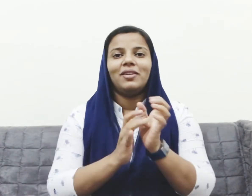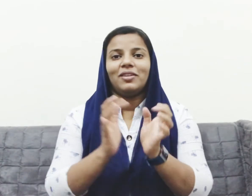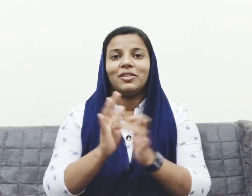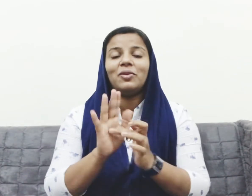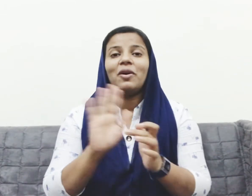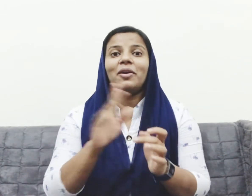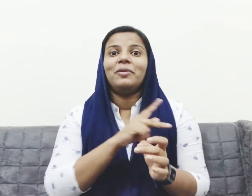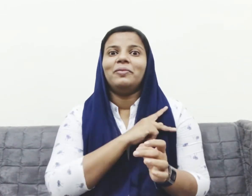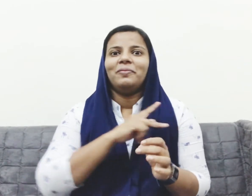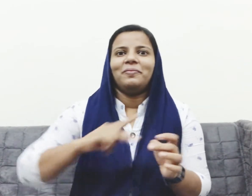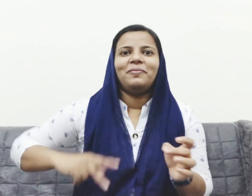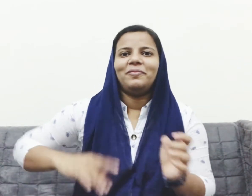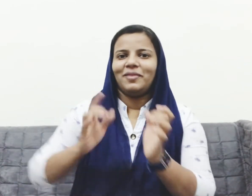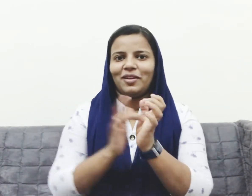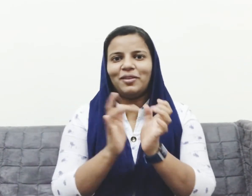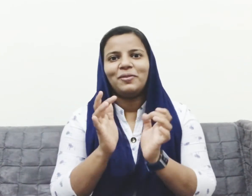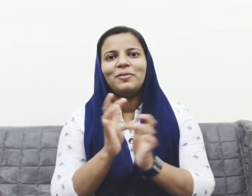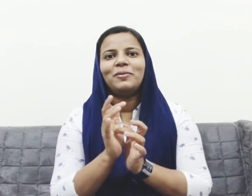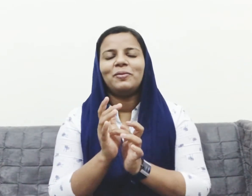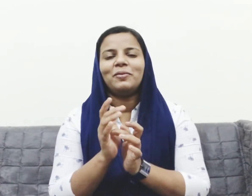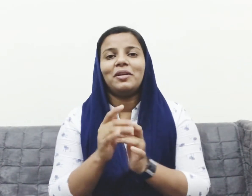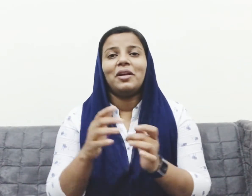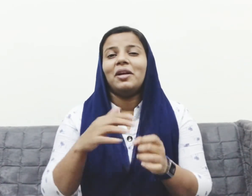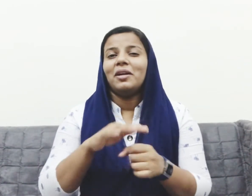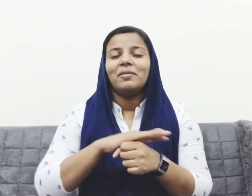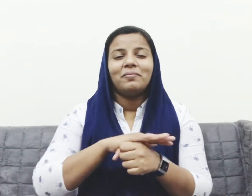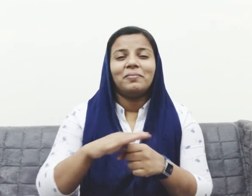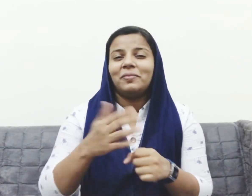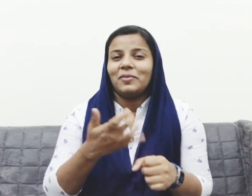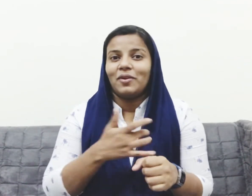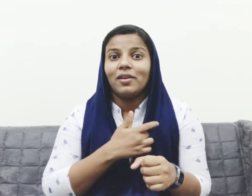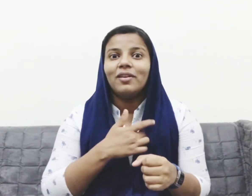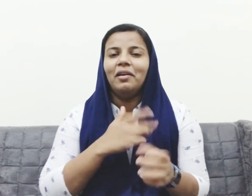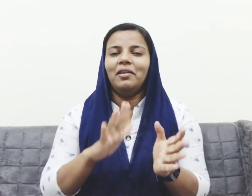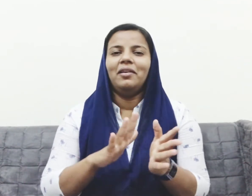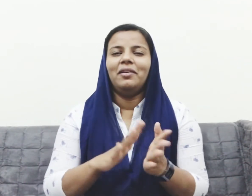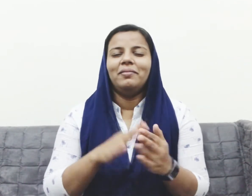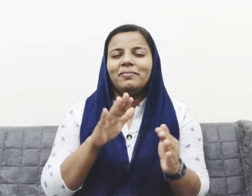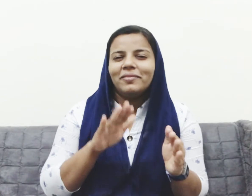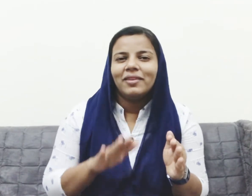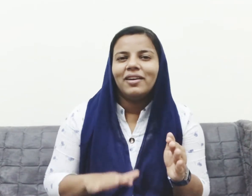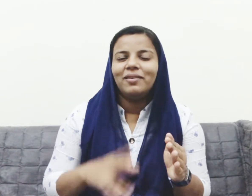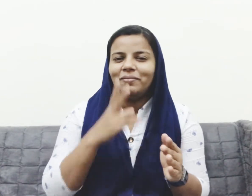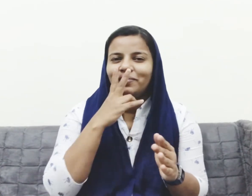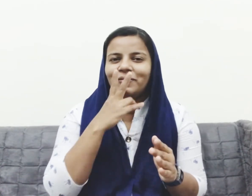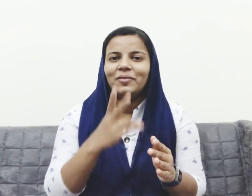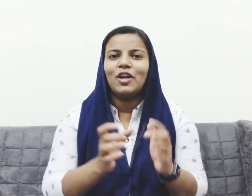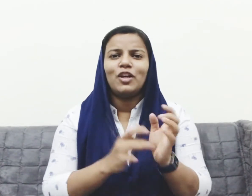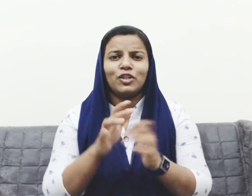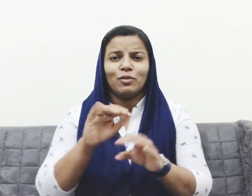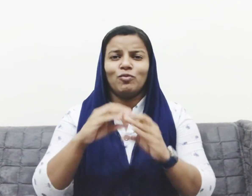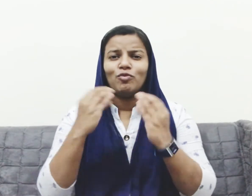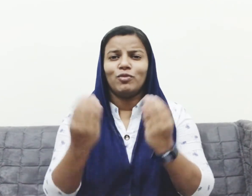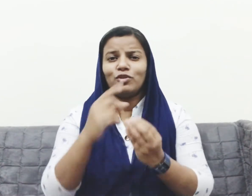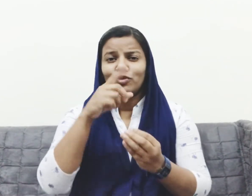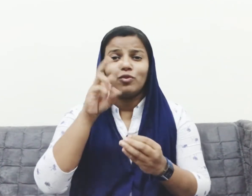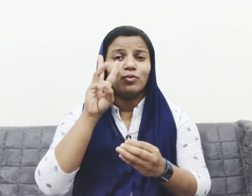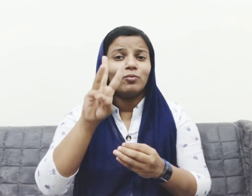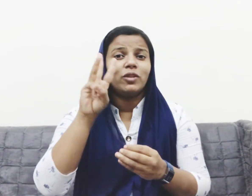നമ്മുടെ മഹാപ്രഭുവായ യേശു. അവൻ കരുണ നിറഞ്ഞവനാണ് യേശു, സഹതാപമുള്ളവനാണ്. കാരണം അത് അവൻ യേശു ഈ ഭൂമിയിൽ ജീവിച്ചു. 33.5 വയസ്സ്